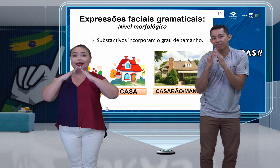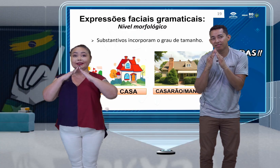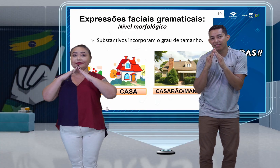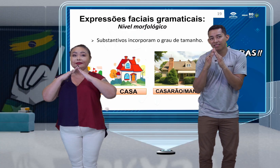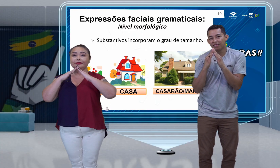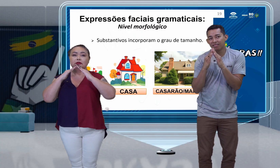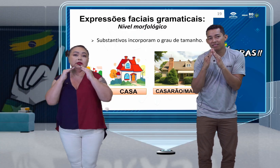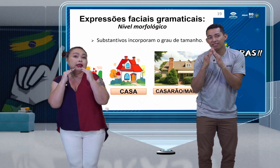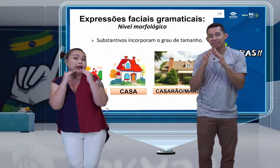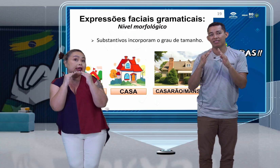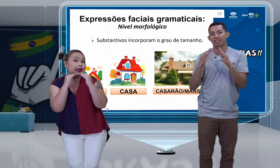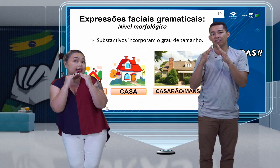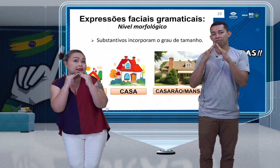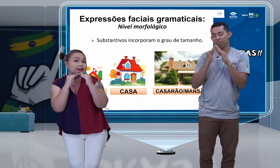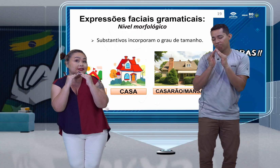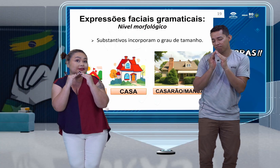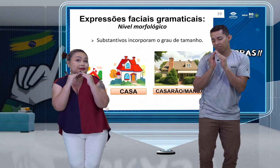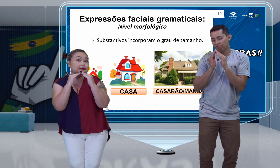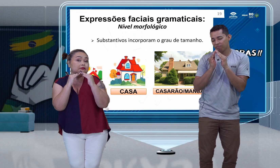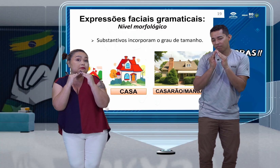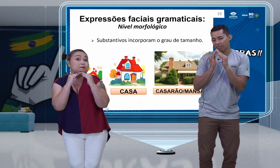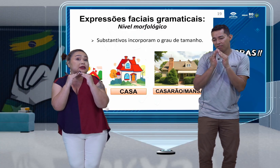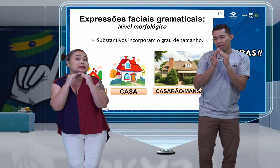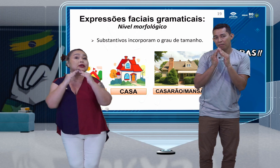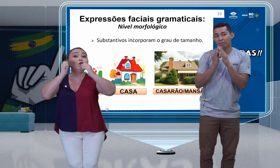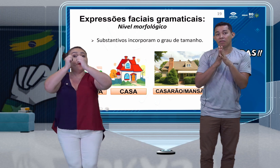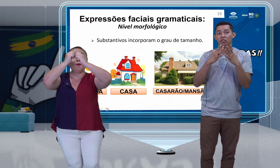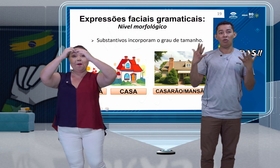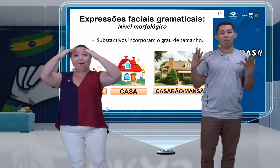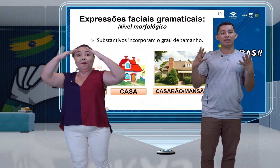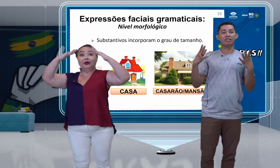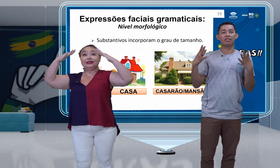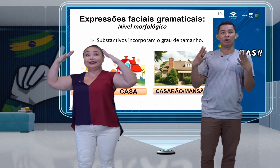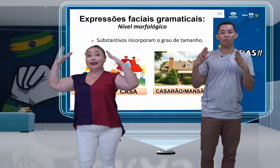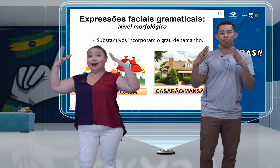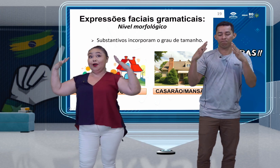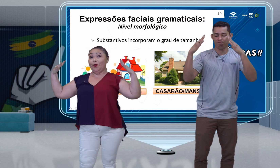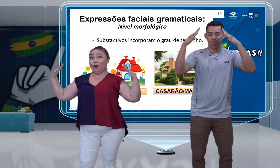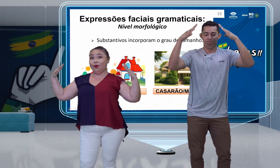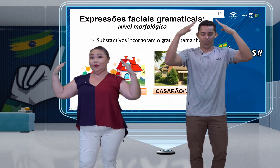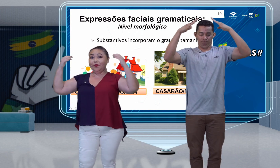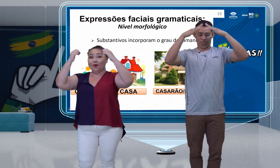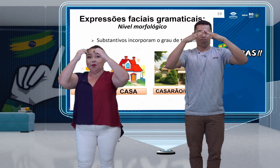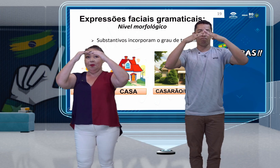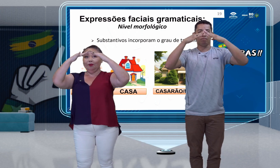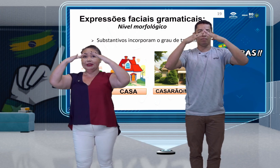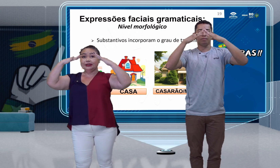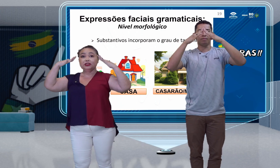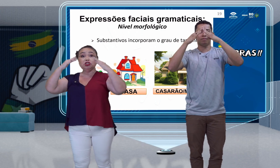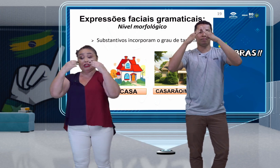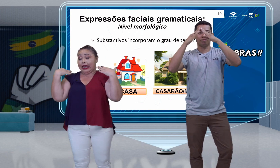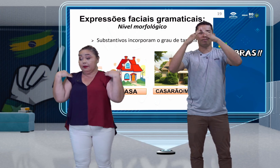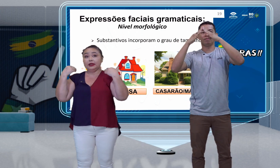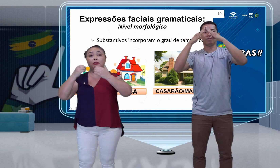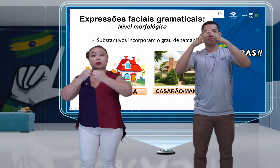Casa. Casinha. Mansão. Tem uma mansão. A gente abre aqui,